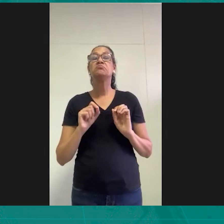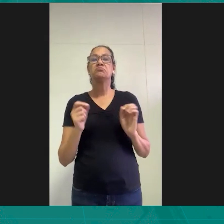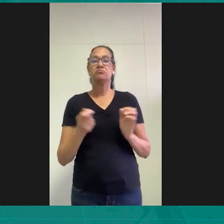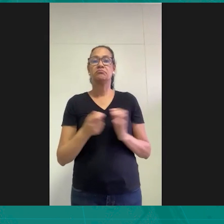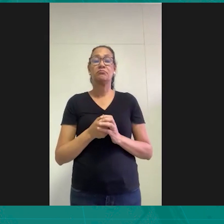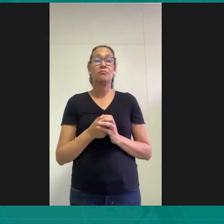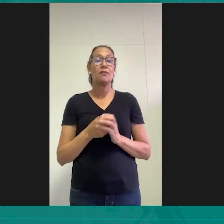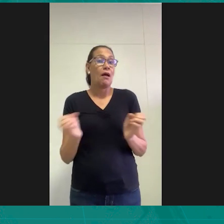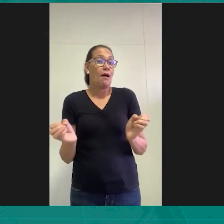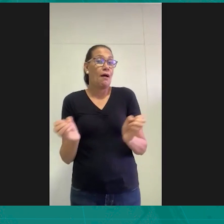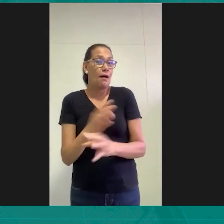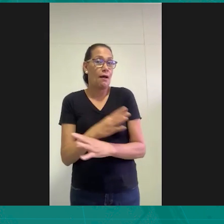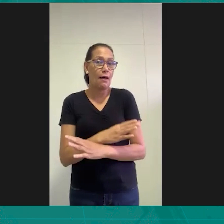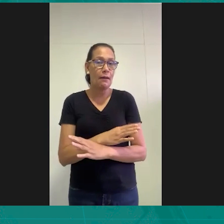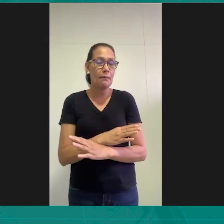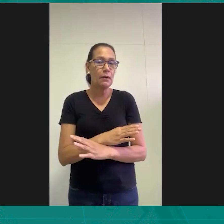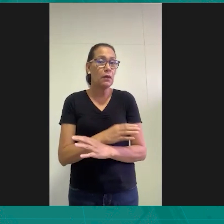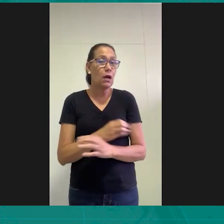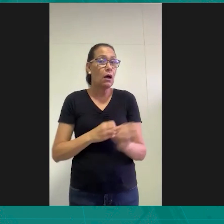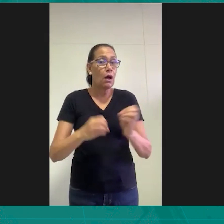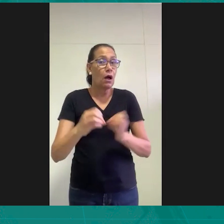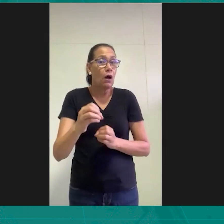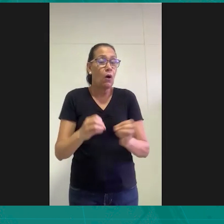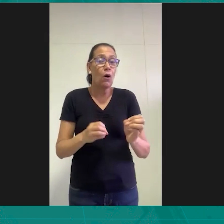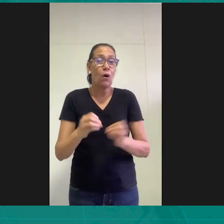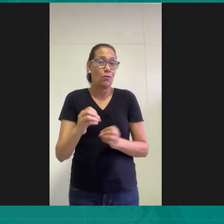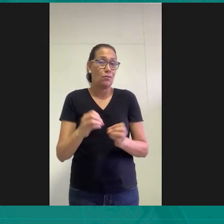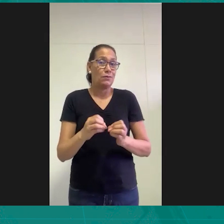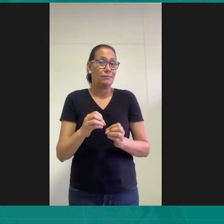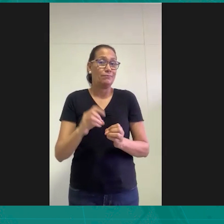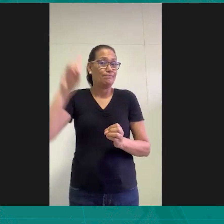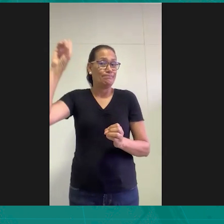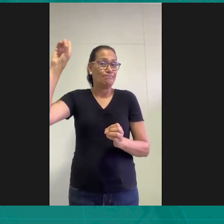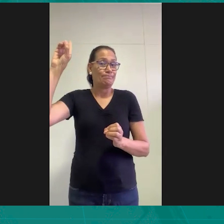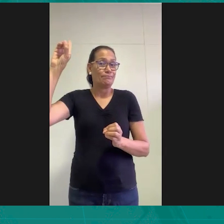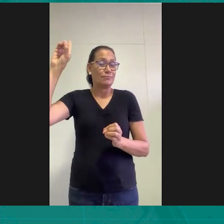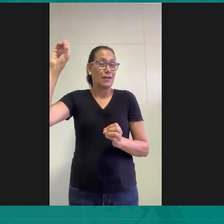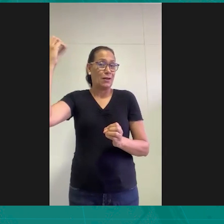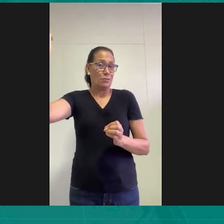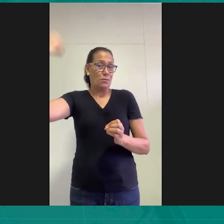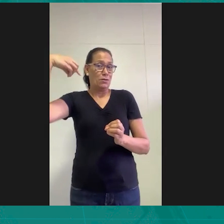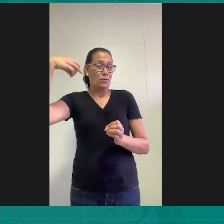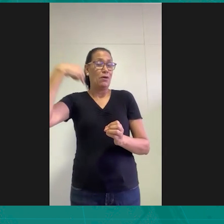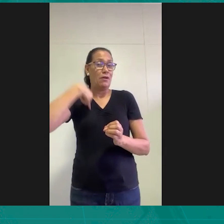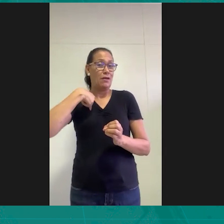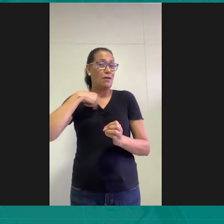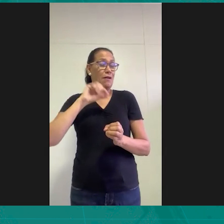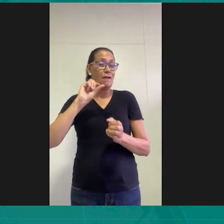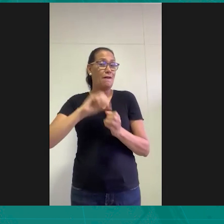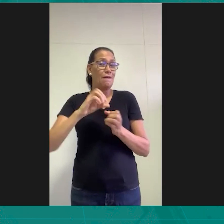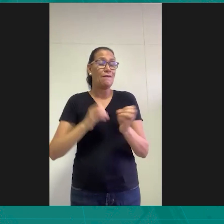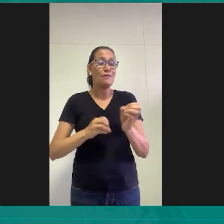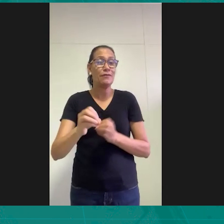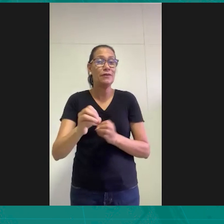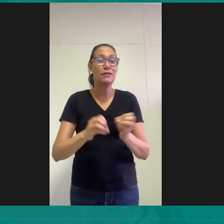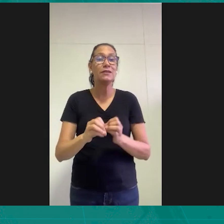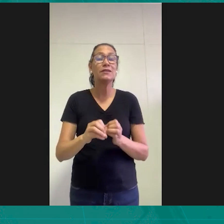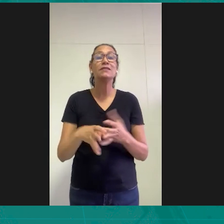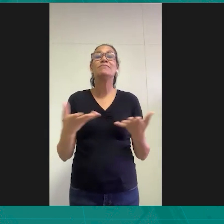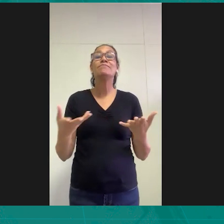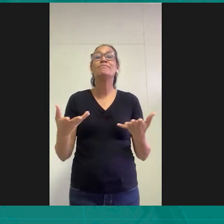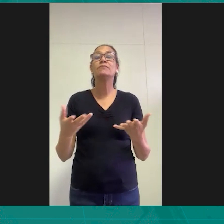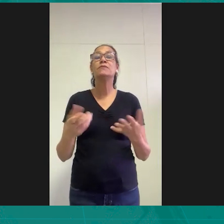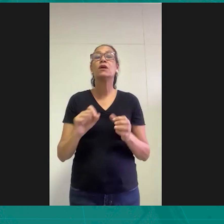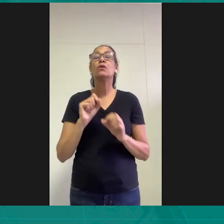consumando a obra que me confiaste para fazer. O que é glorificar Deus? Como